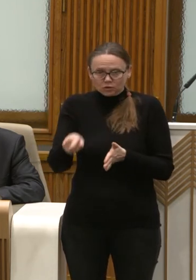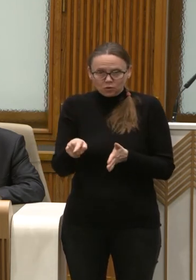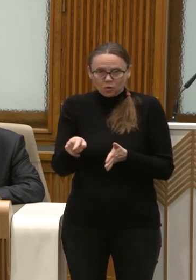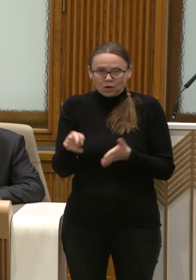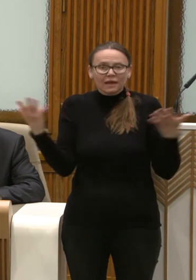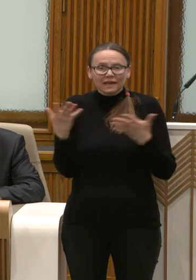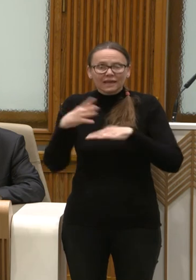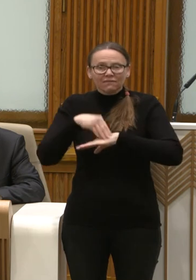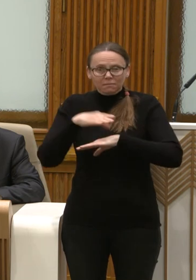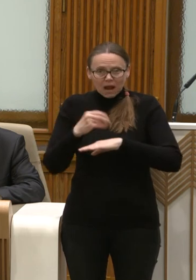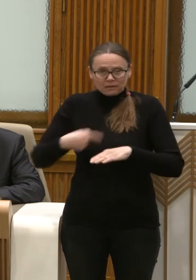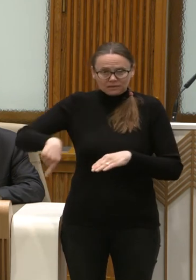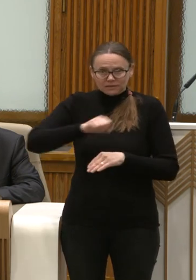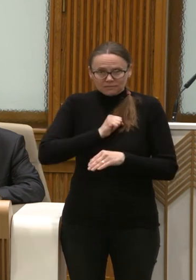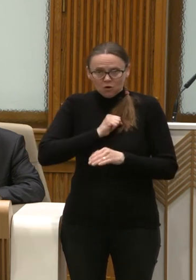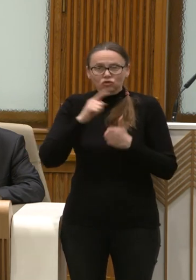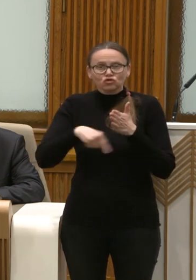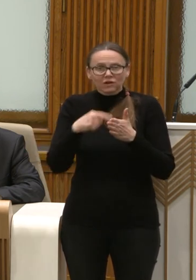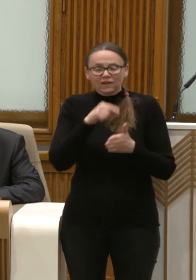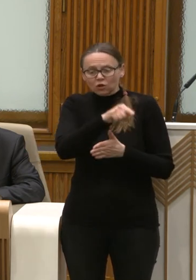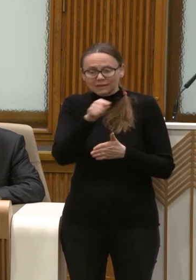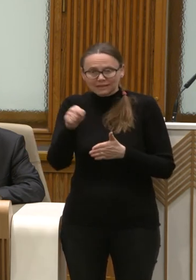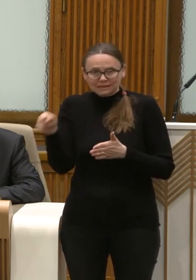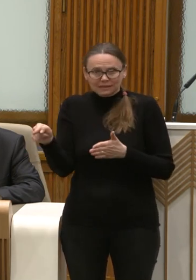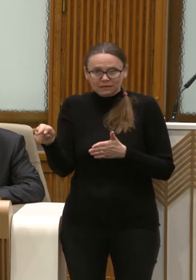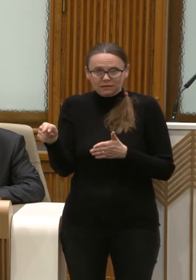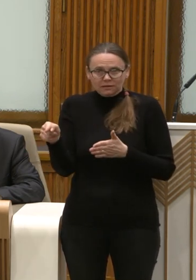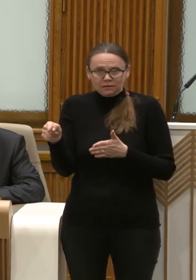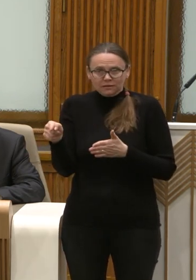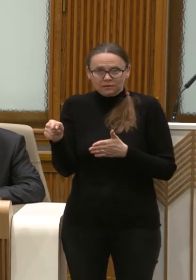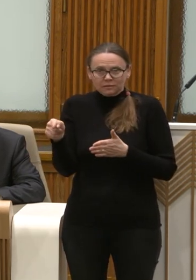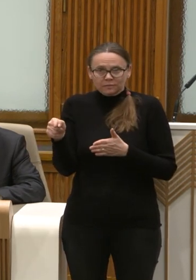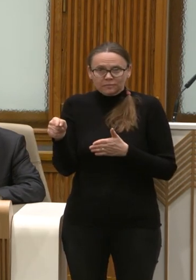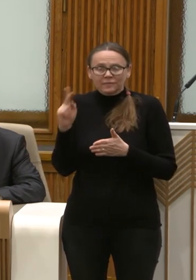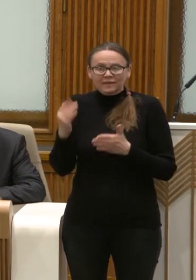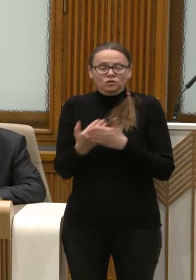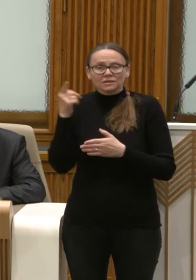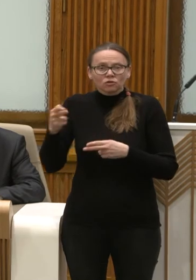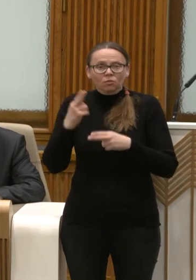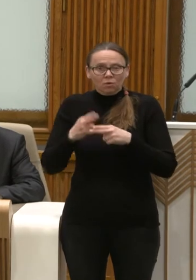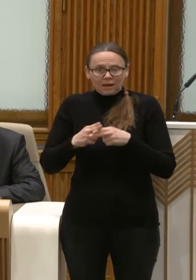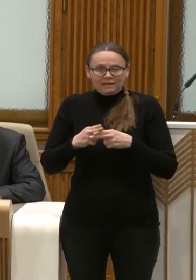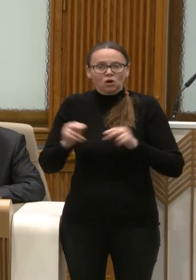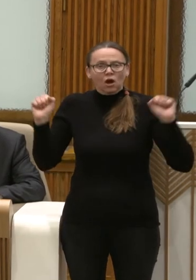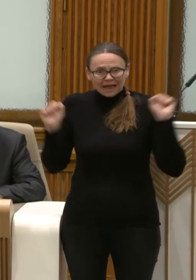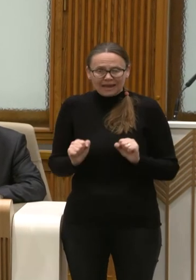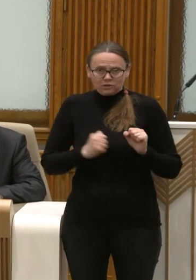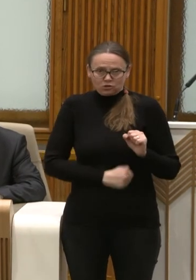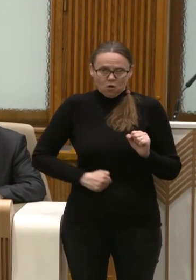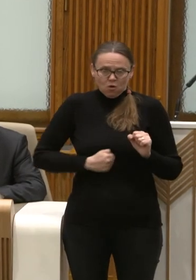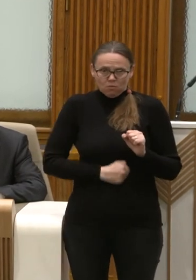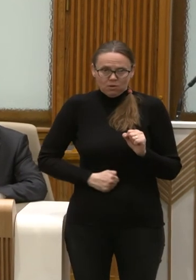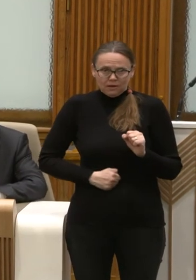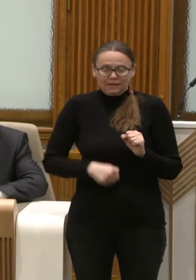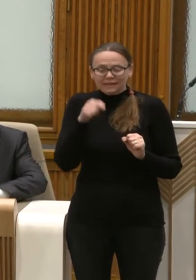v praksi smo, število tistih, ki so za to boleznijo resno oboleli. Ne, ker